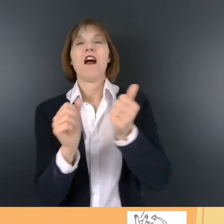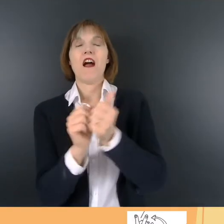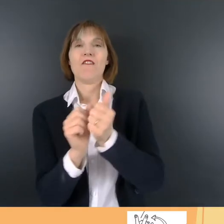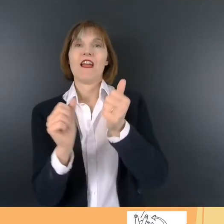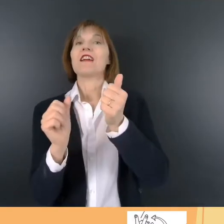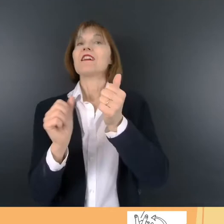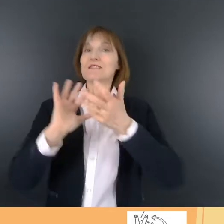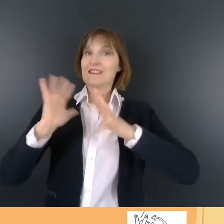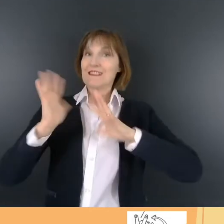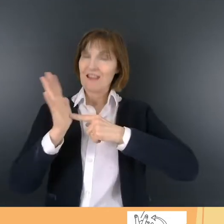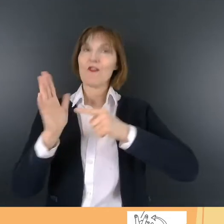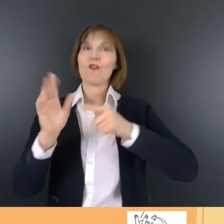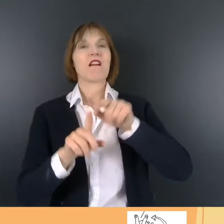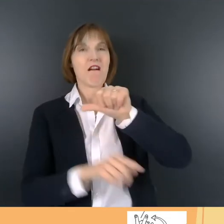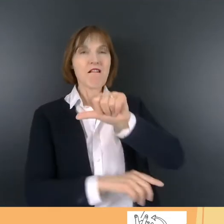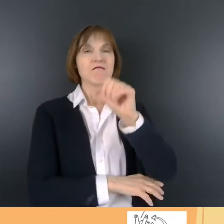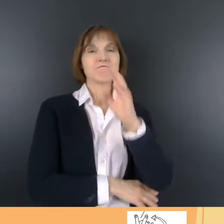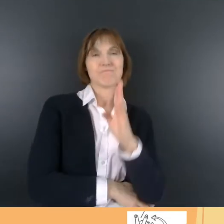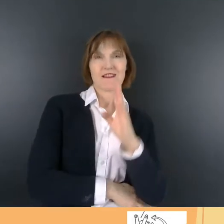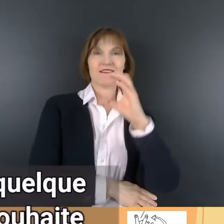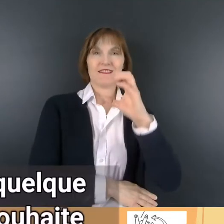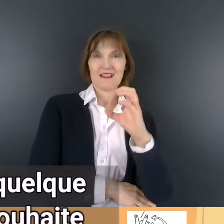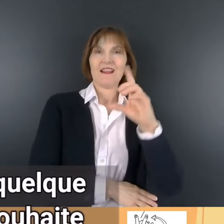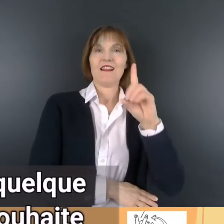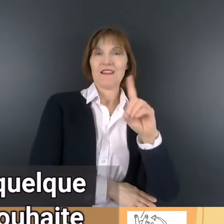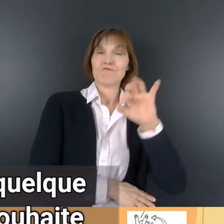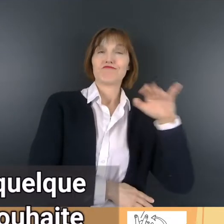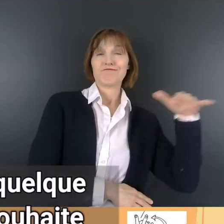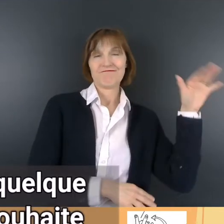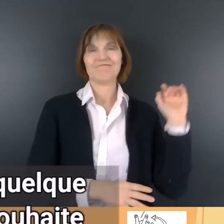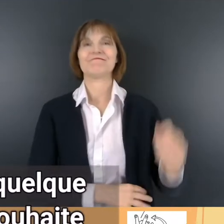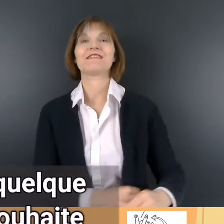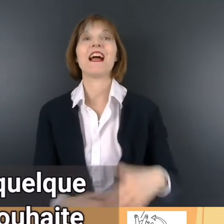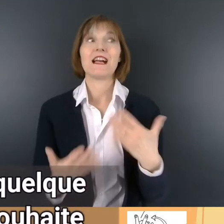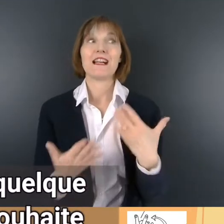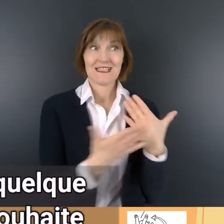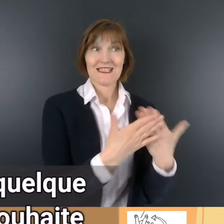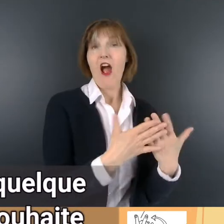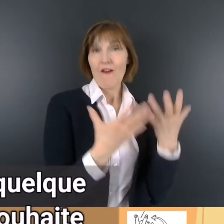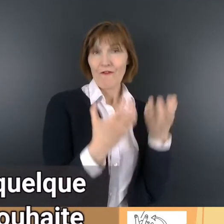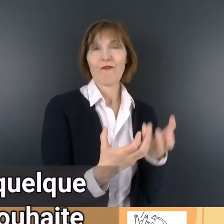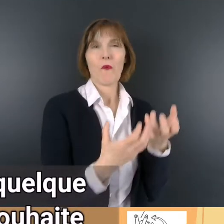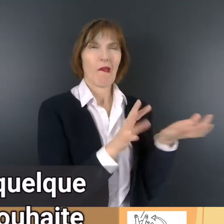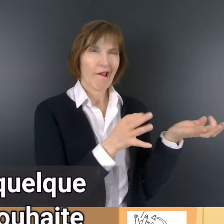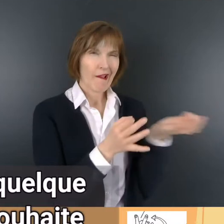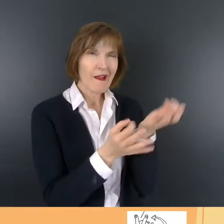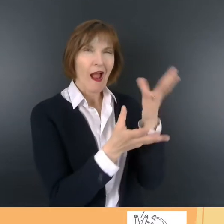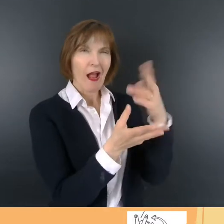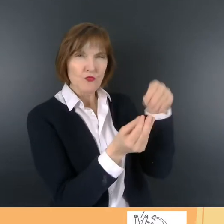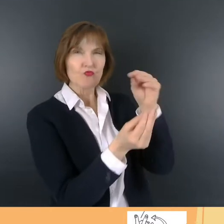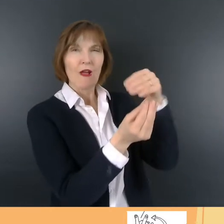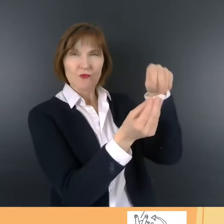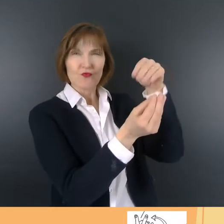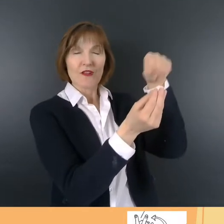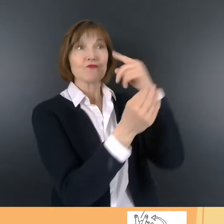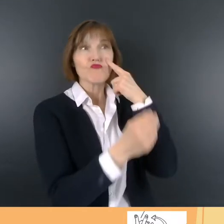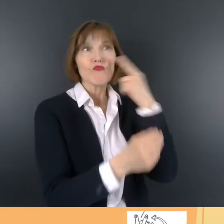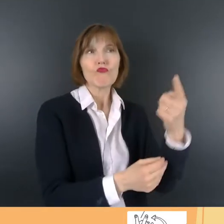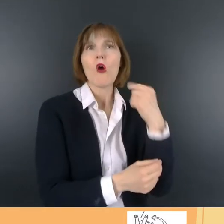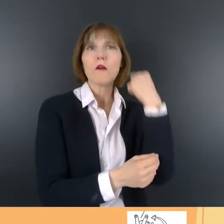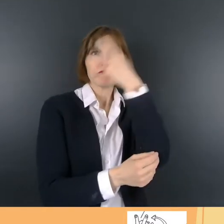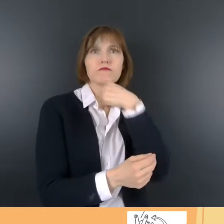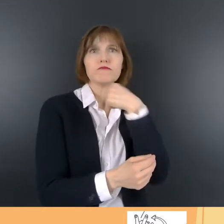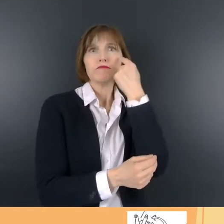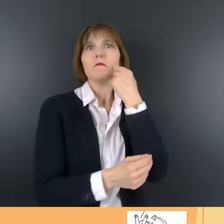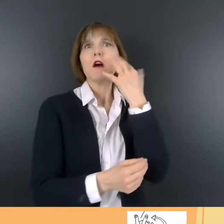dactivologie A, B, C, D, etc. Voilà, donc ça,'est quelque chose que je souhaite alimenter régulièrement. Le monsieur qu voit, c'est Samson